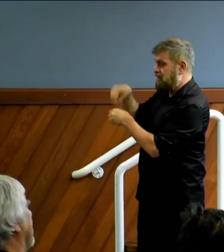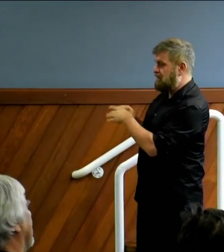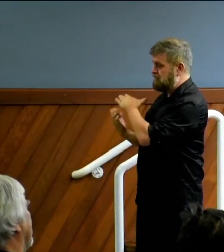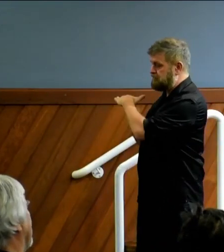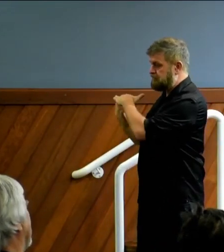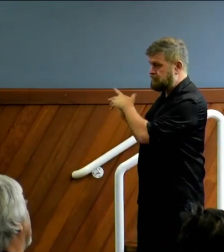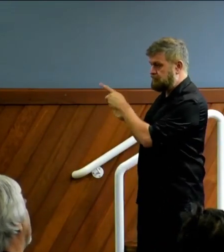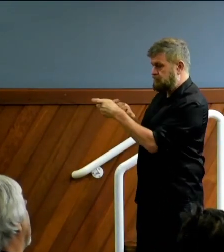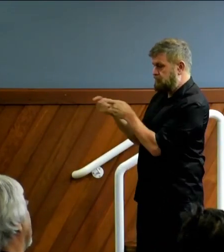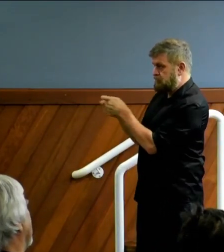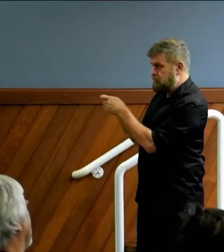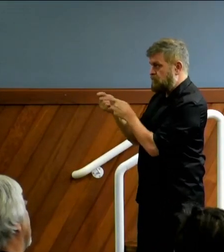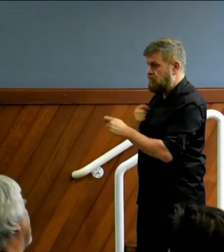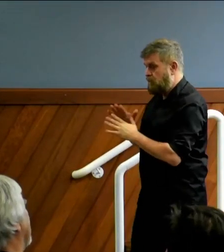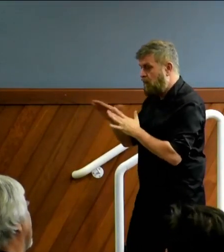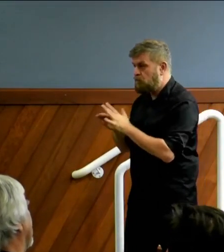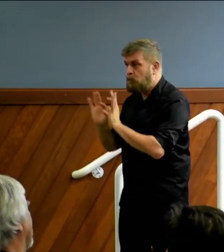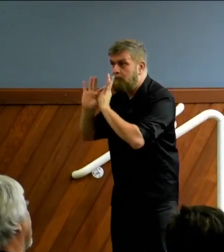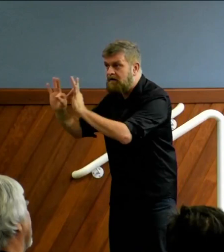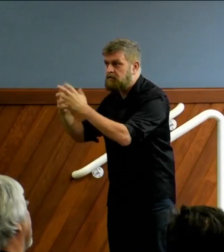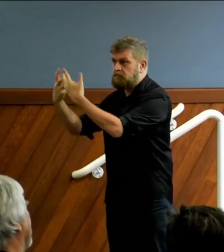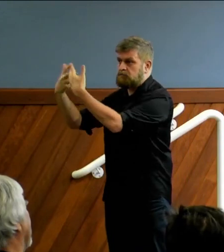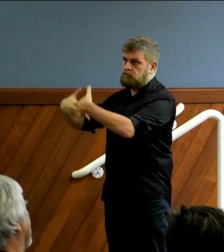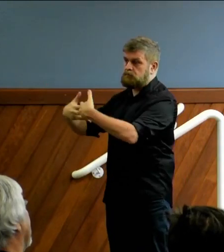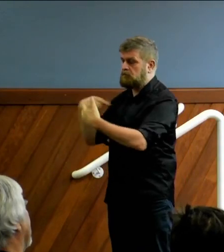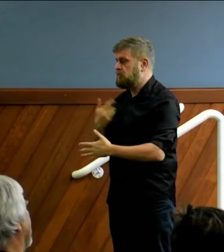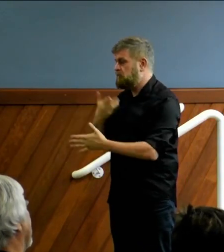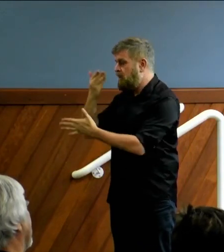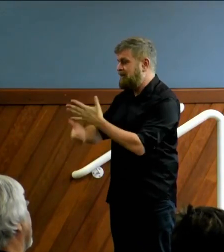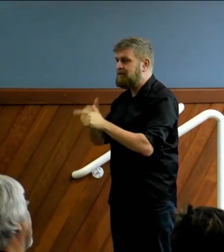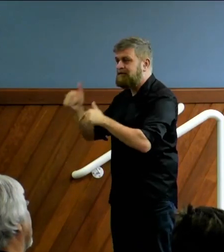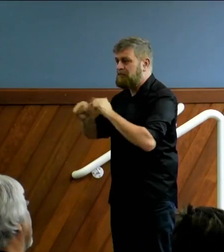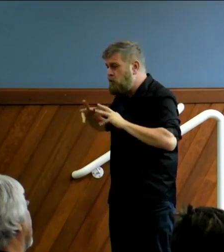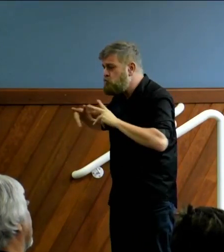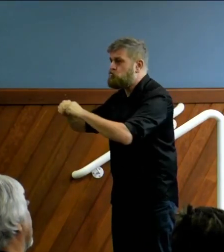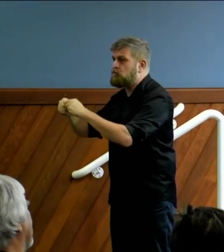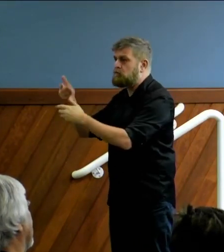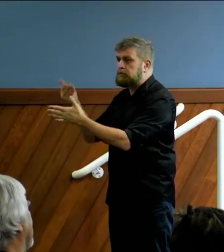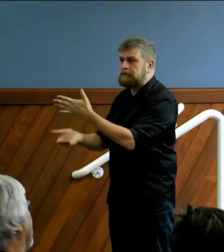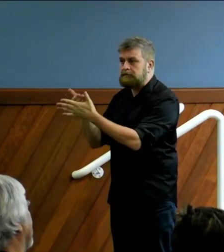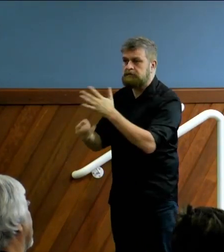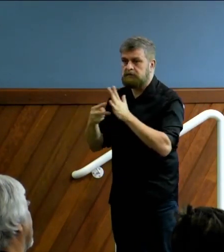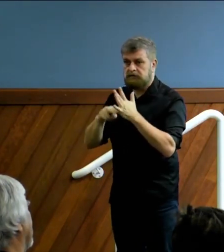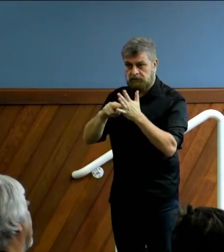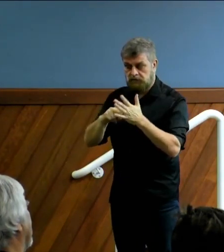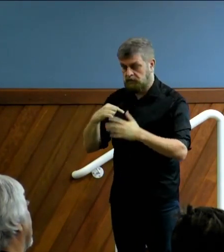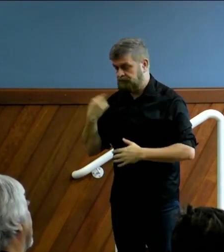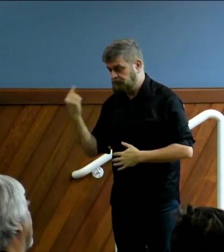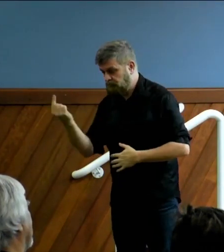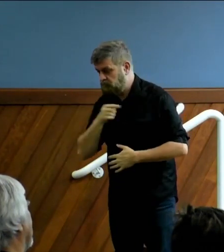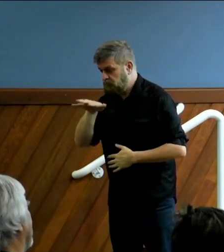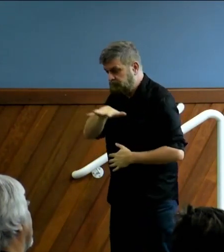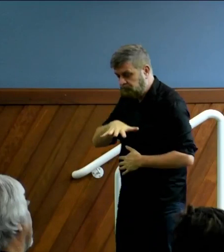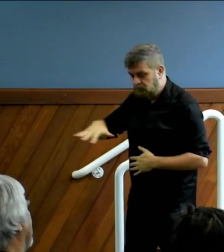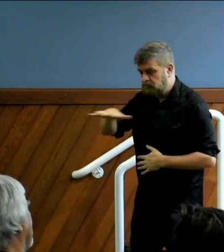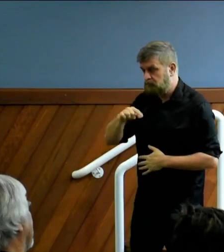seja, modularam lá, mas estava tudo redondinho, tudo perfeito. Perdemos todo o trabalho. Então, o que isso significa? Que mesmo os nossos